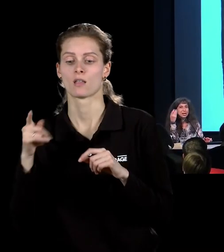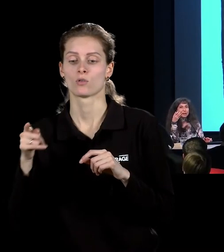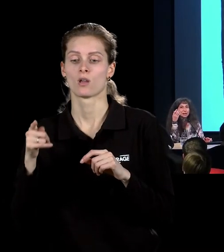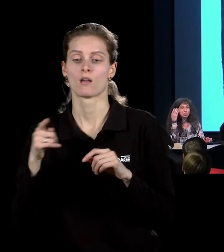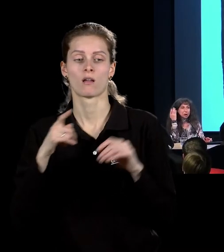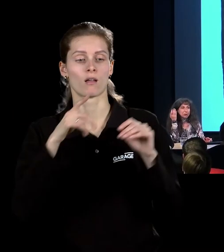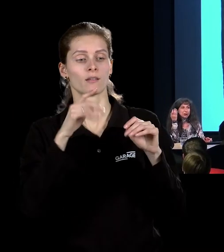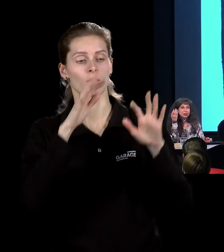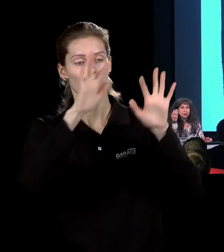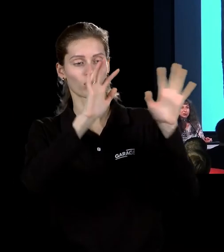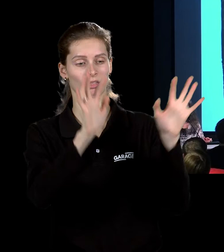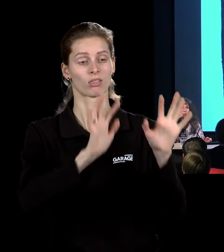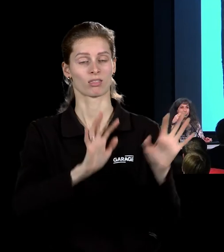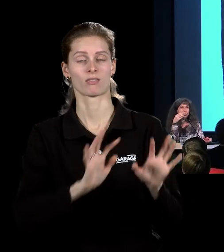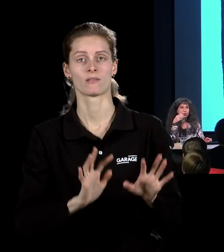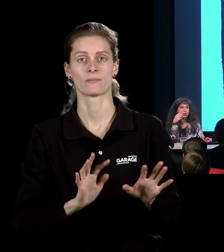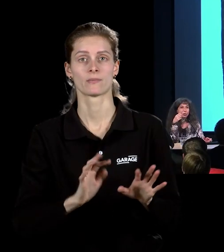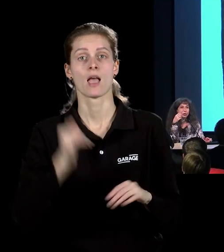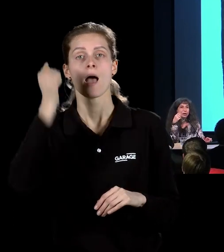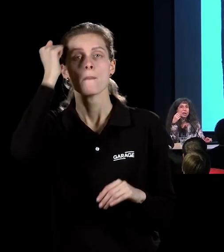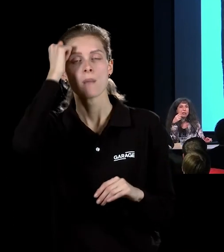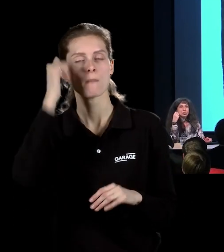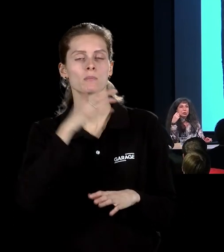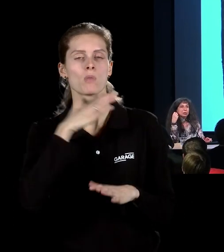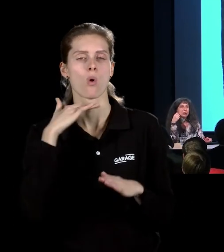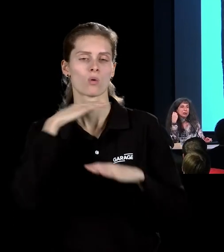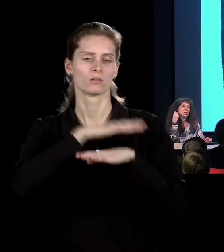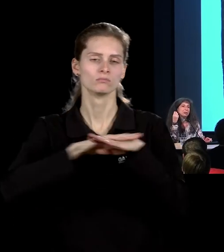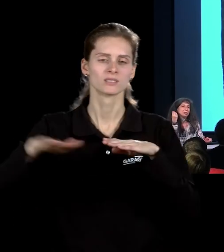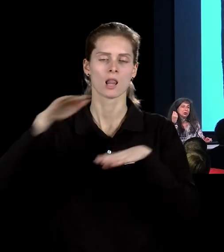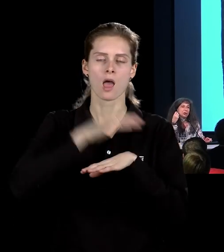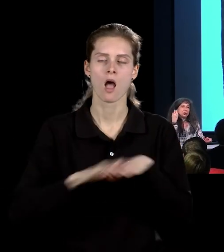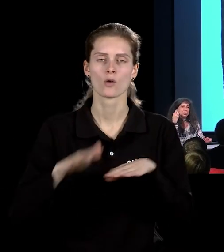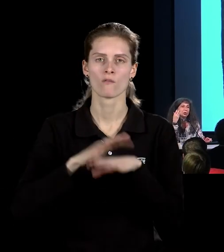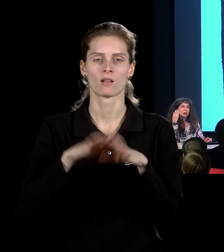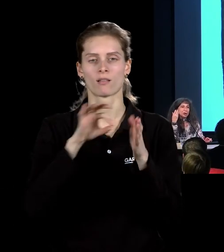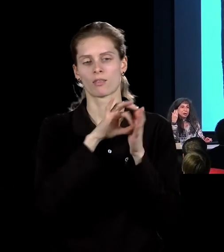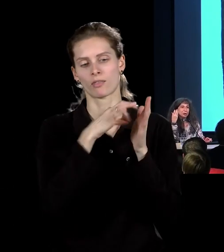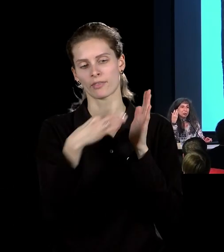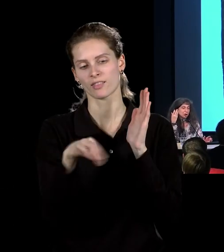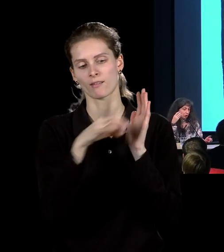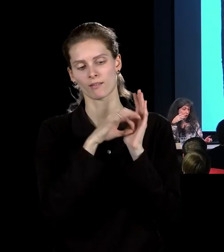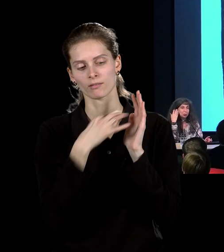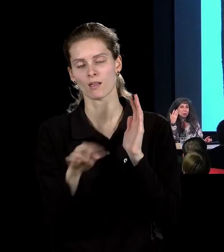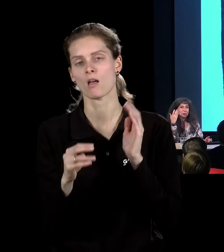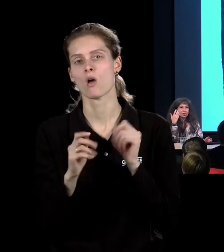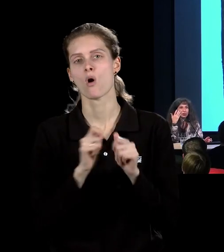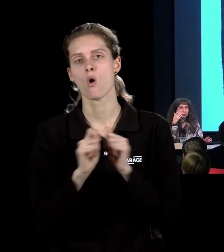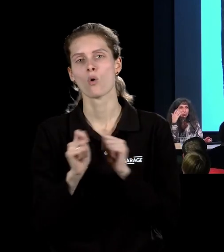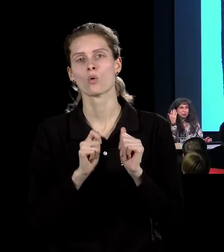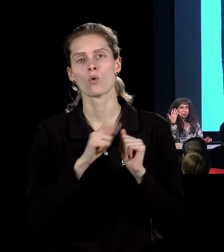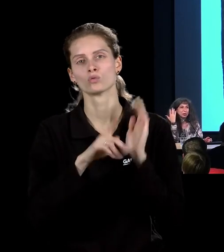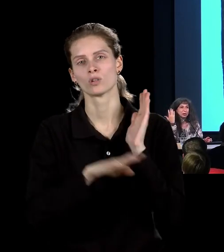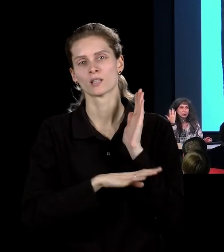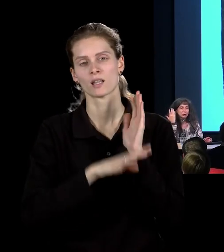резьбы, где память оказывается такой же многослойной, как вот эта вот отслаивающаяся, шелушащаяся кожа, шкура вот